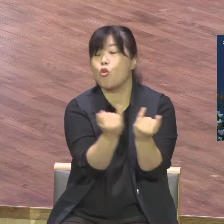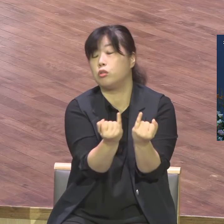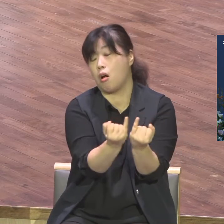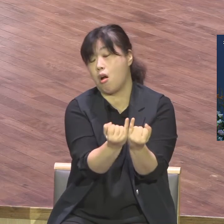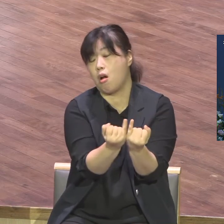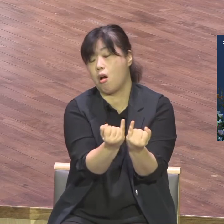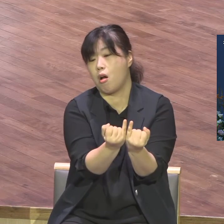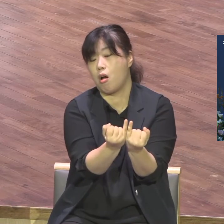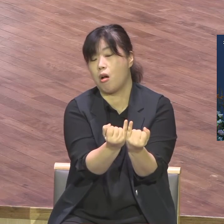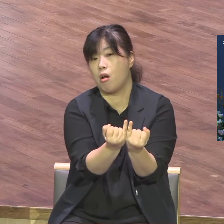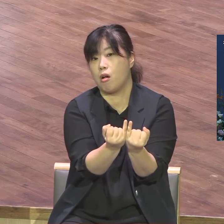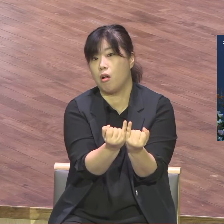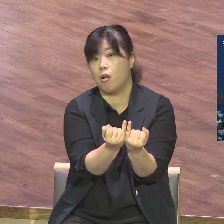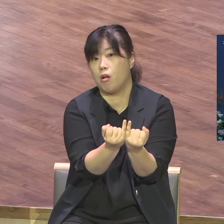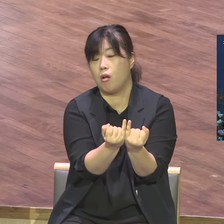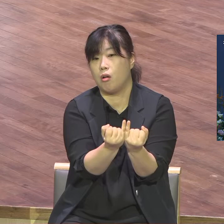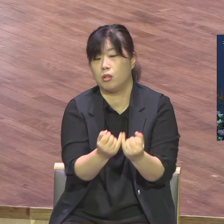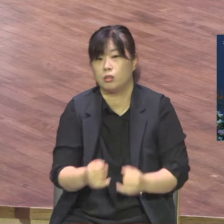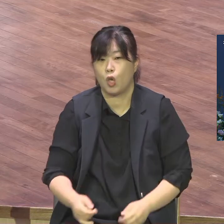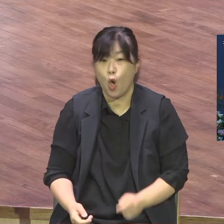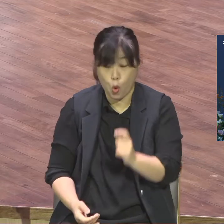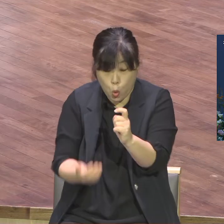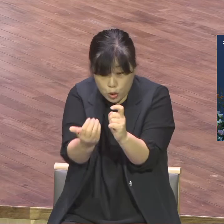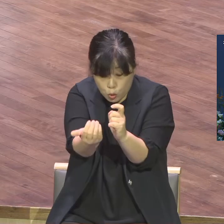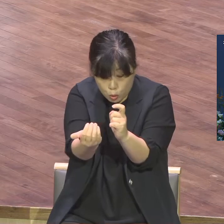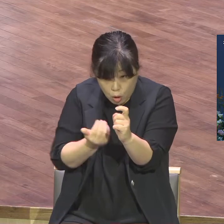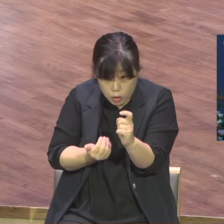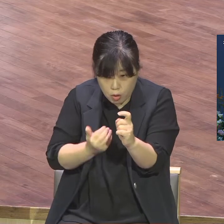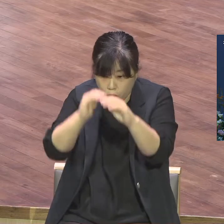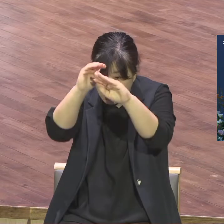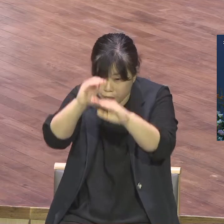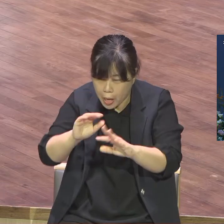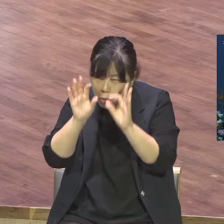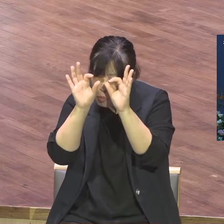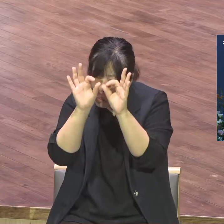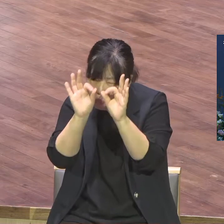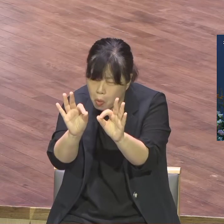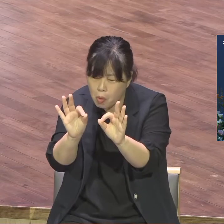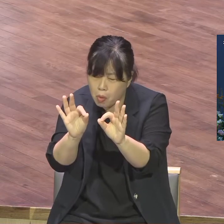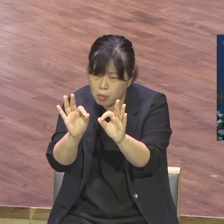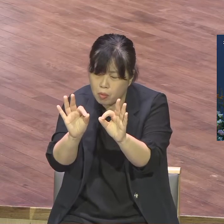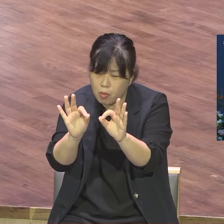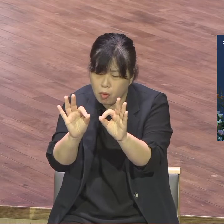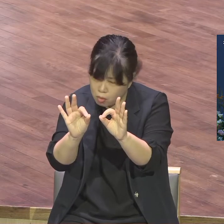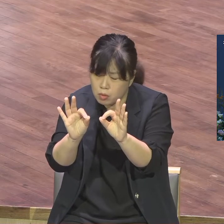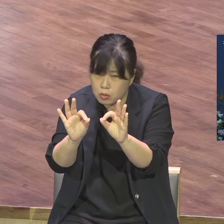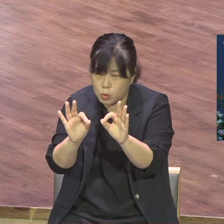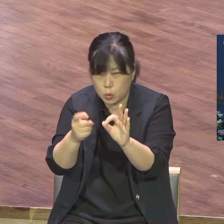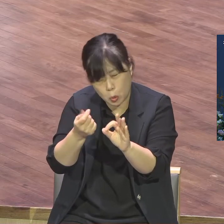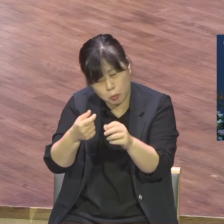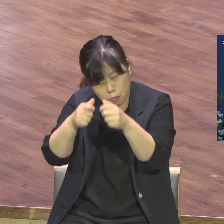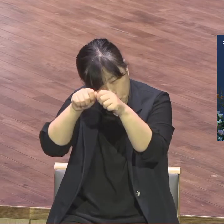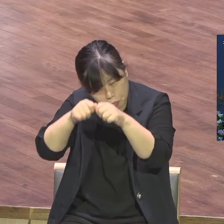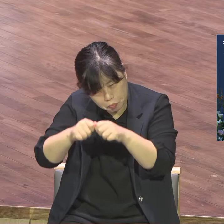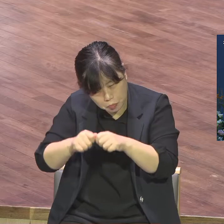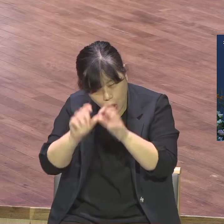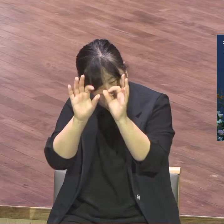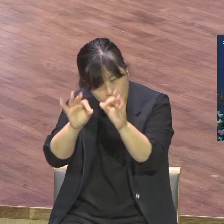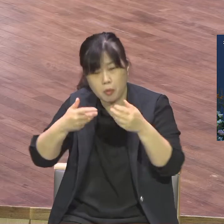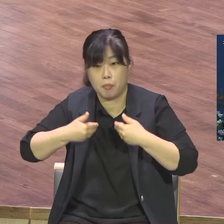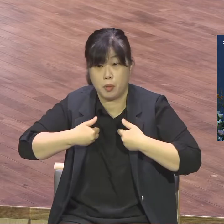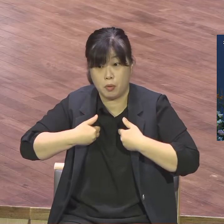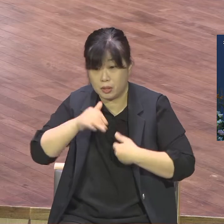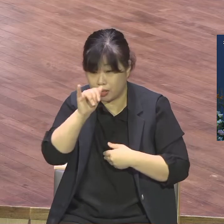고린도 전서의 말씀을 보면요, 전체 문맥을 잘 봐야 됩니다. 당시 고린도 교회 안에 고린도 교회